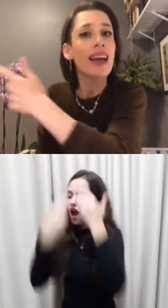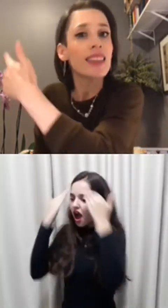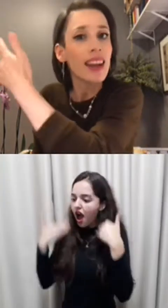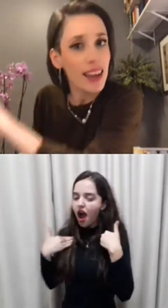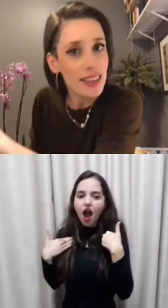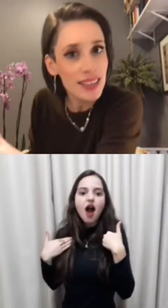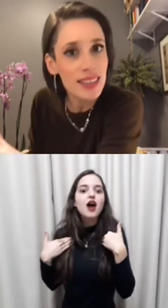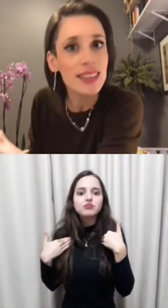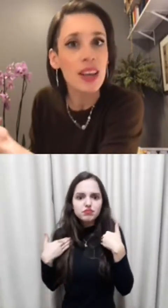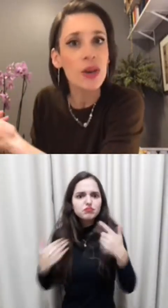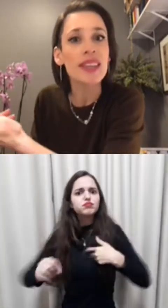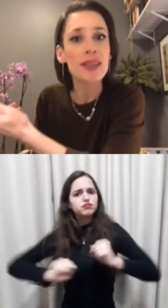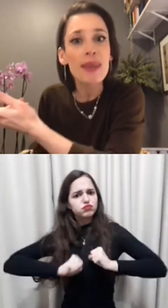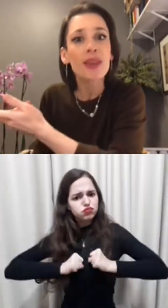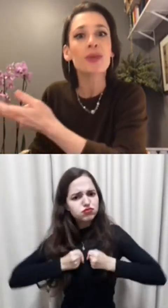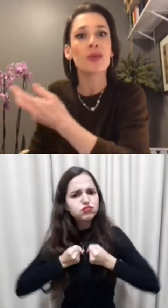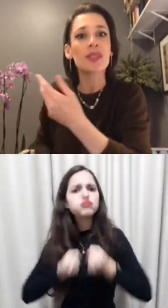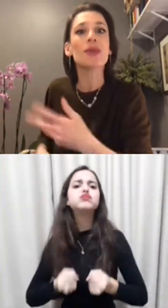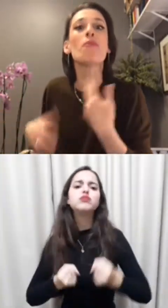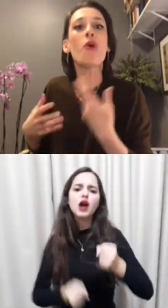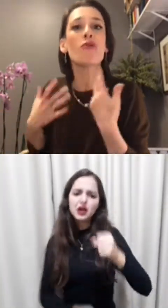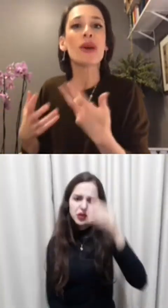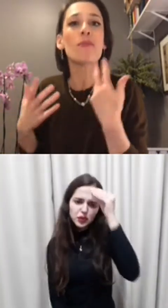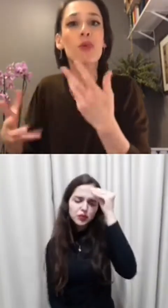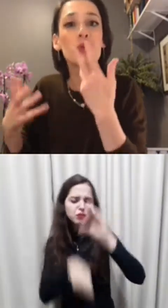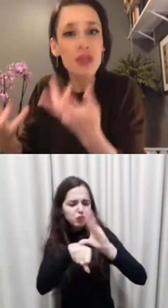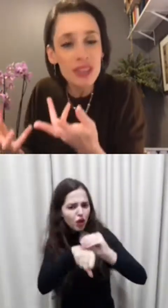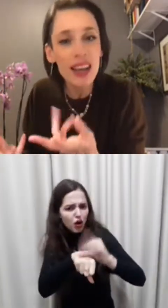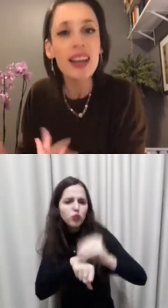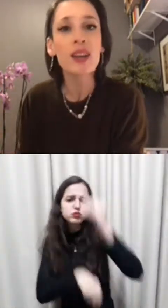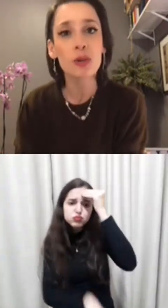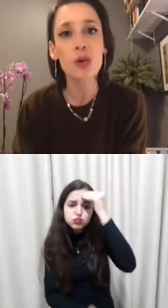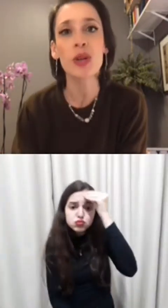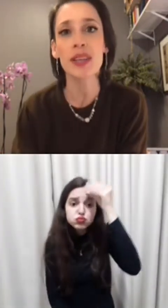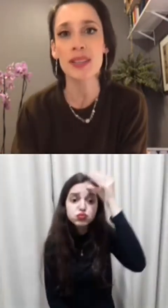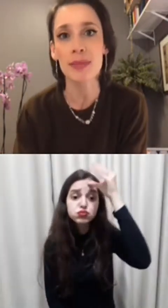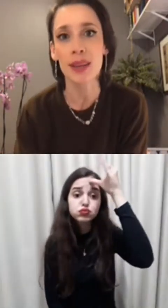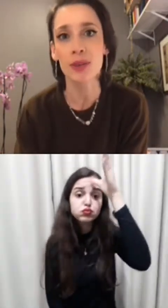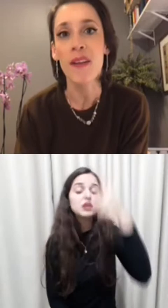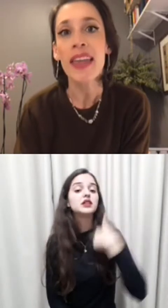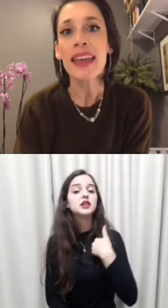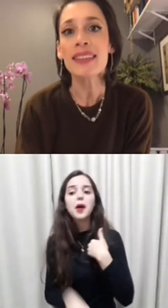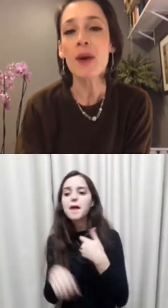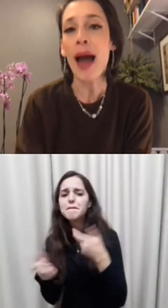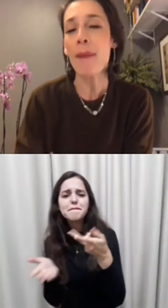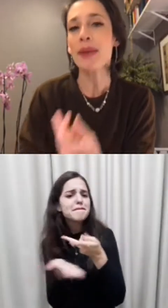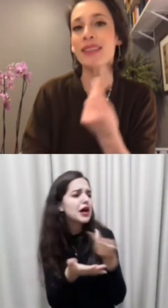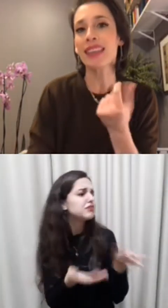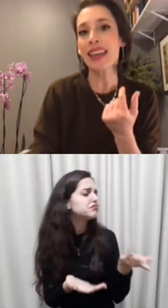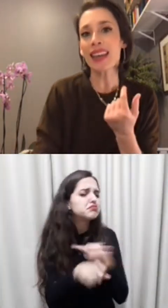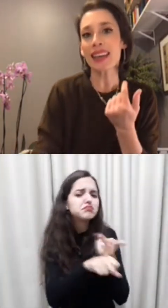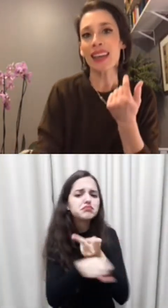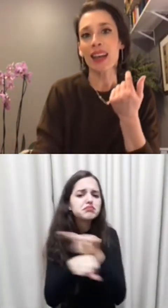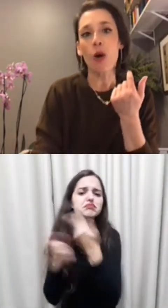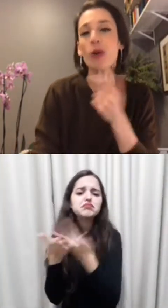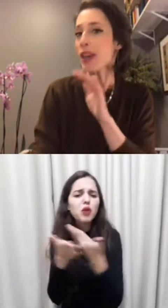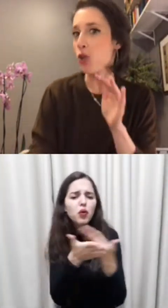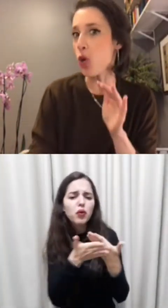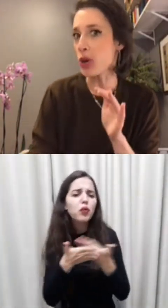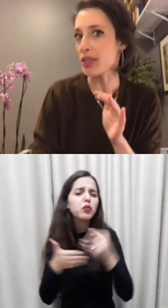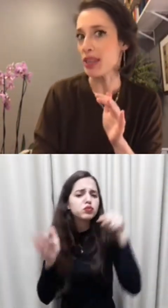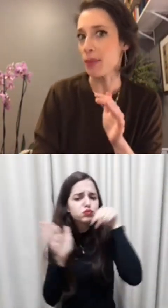vá atrás de conhecimento, se mova em busca do conhecimento. Então, aprender